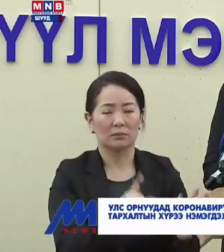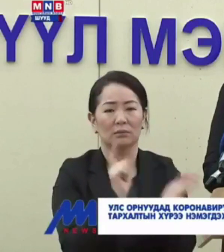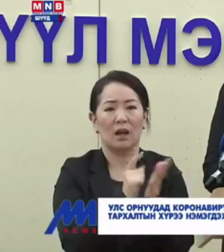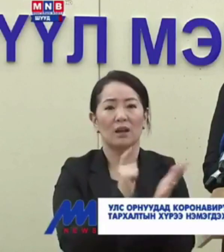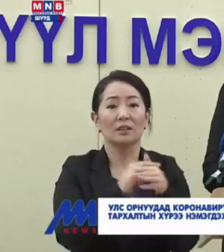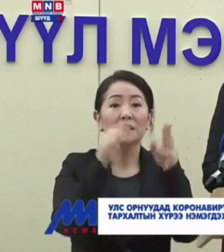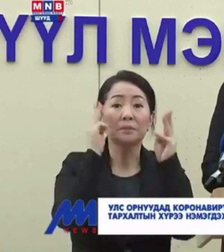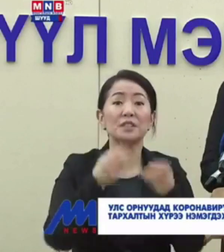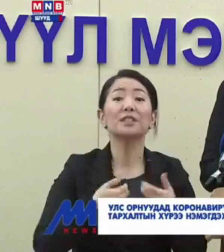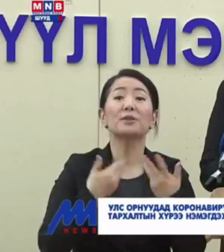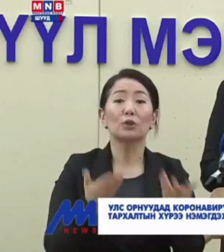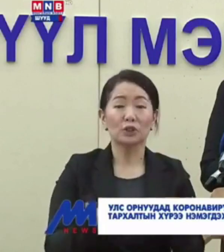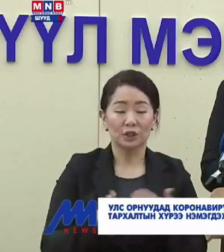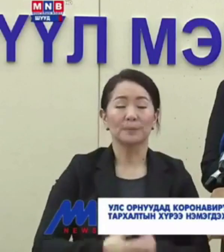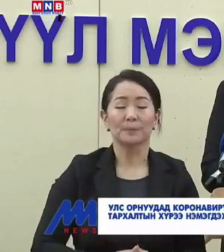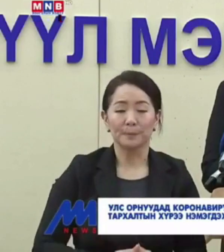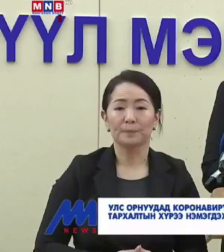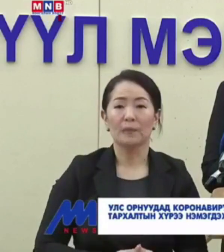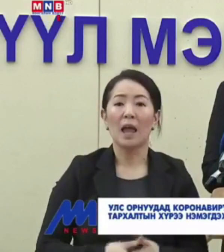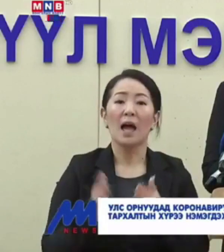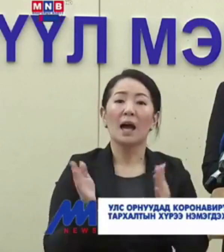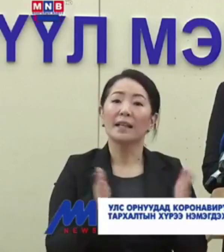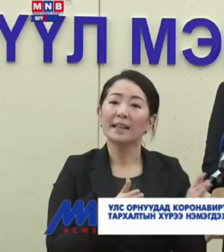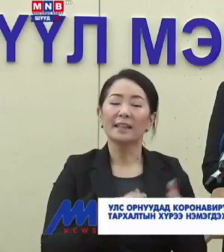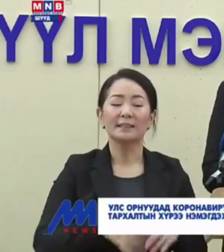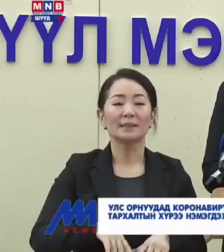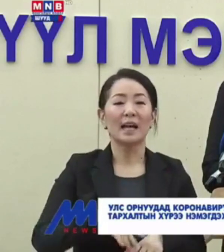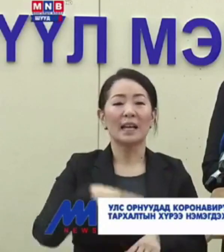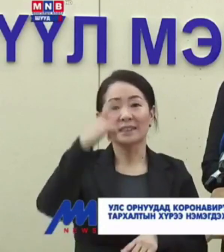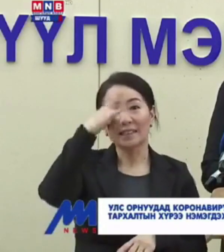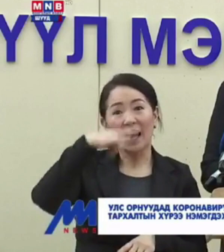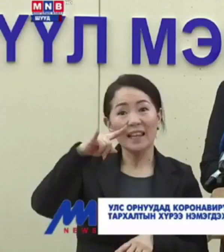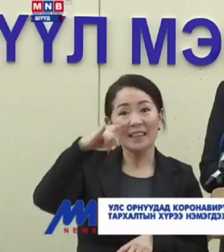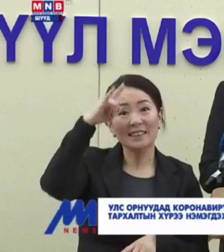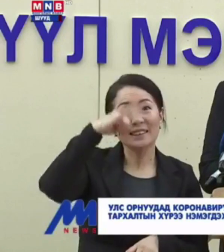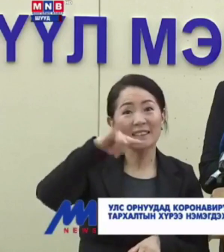шийдвэр гаргасан байна. За мөн Тайланд улсын зүгээс их юм болоод